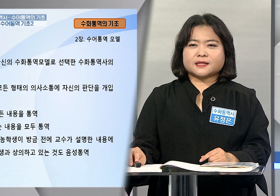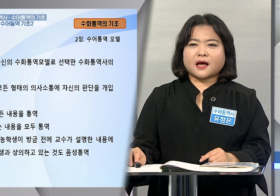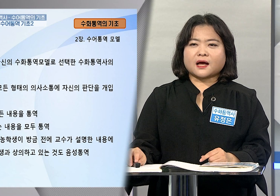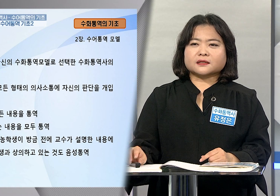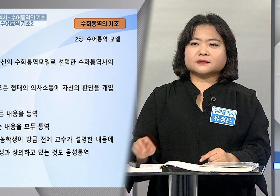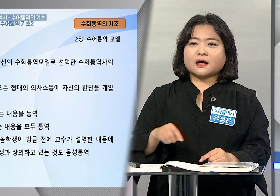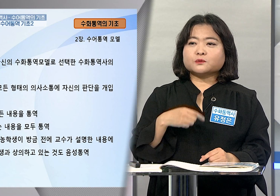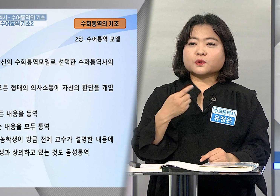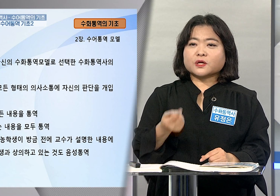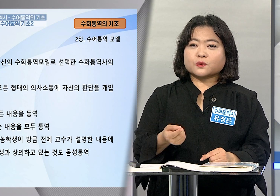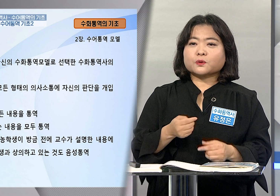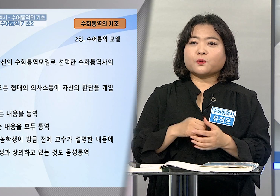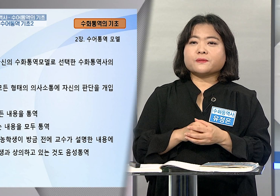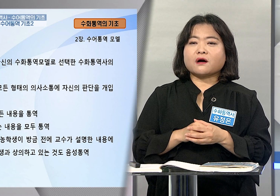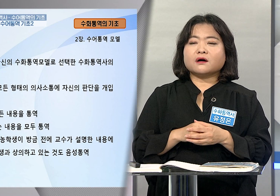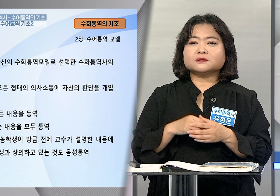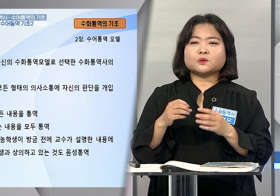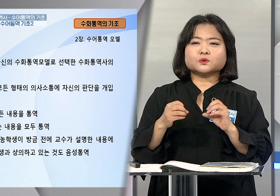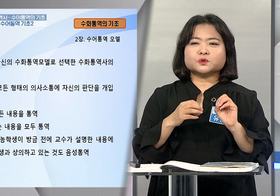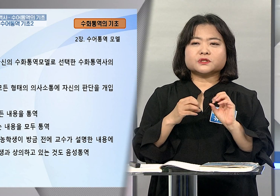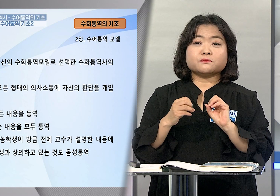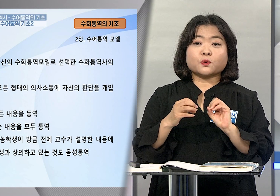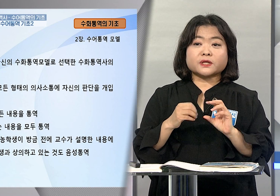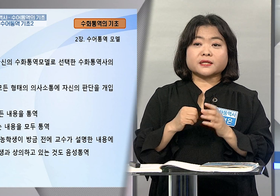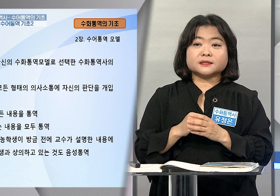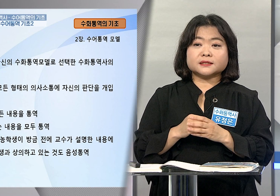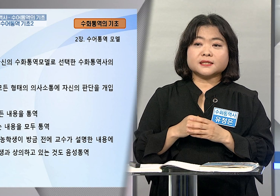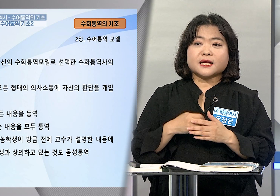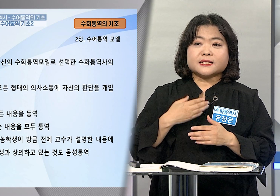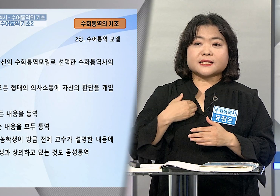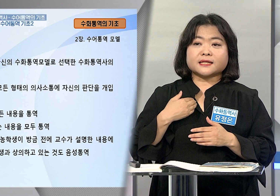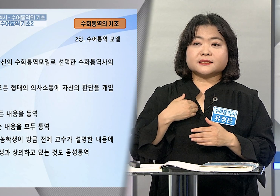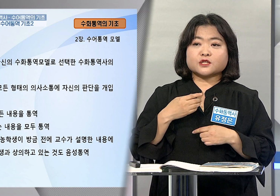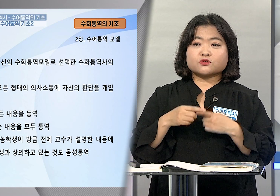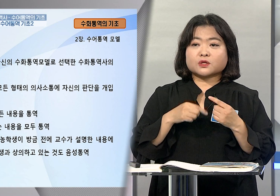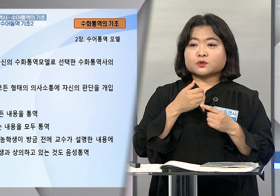자, 그 다음으로 계속 보면 송수신 모델을 자신의